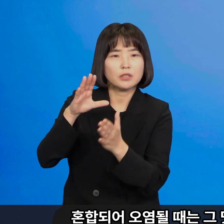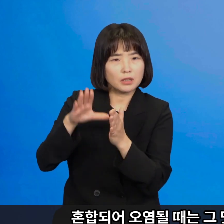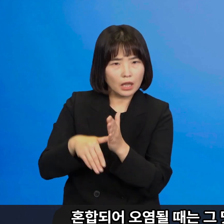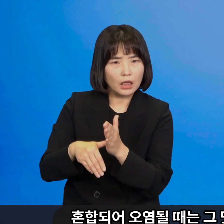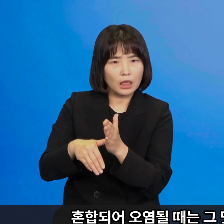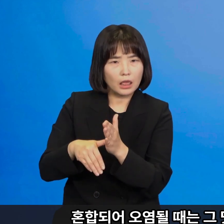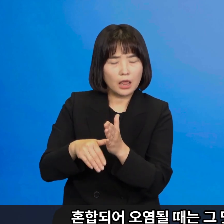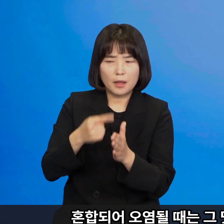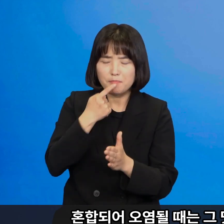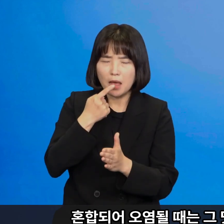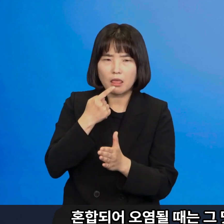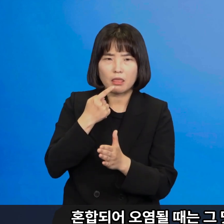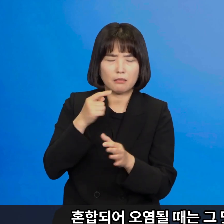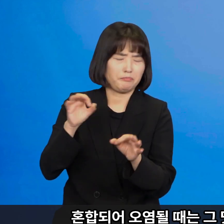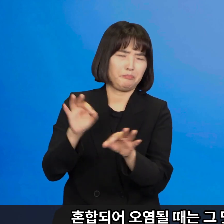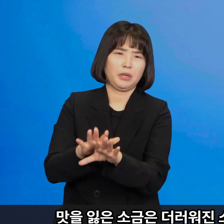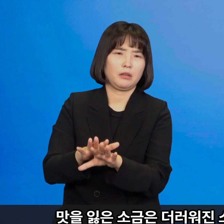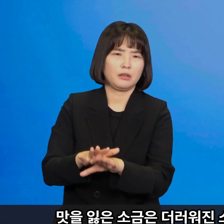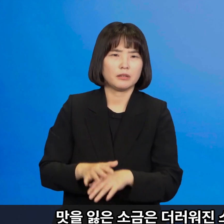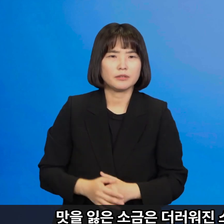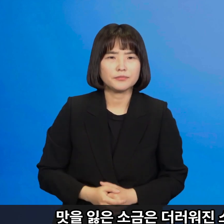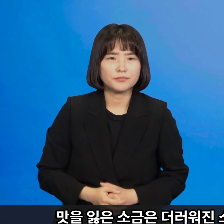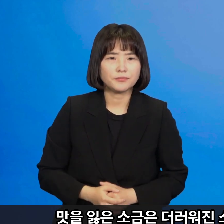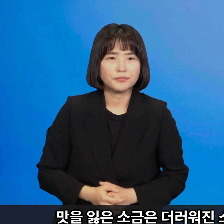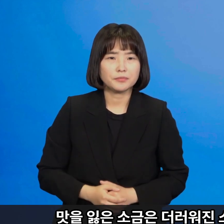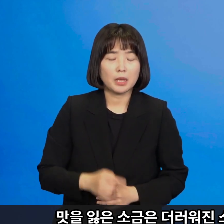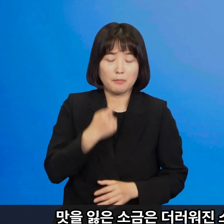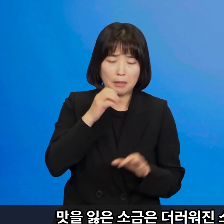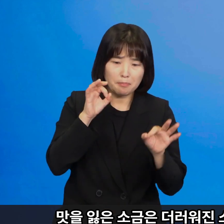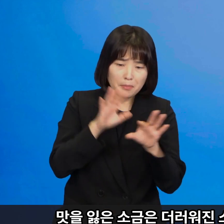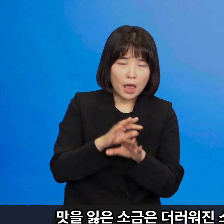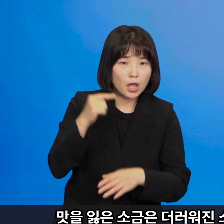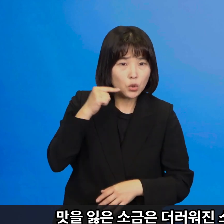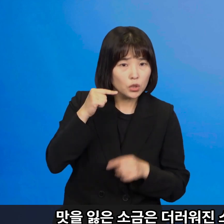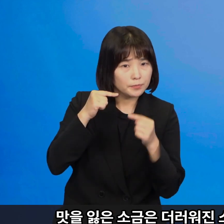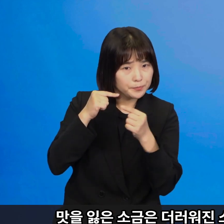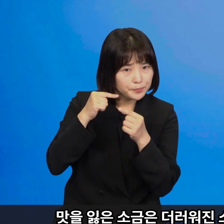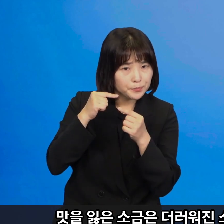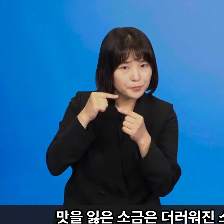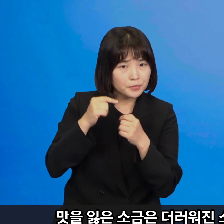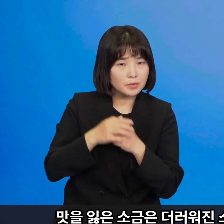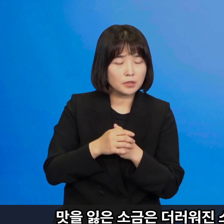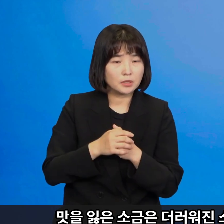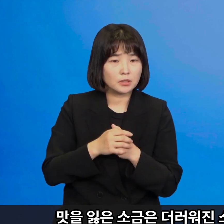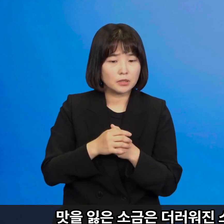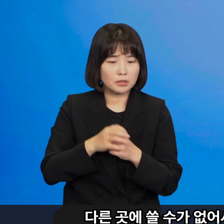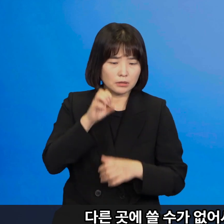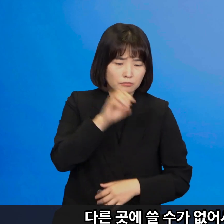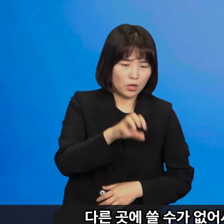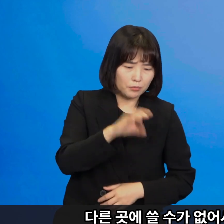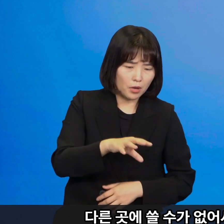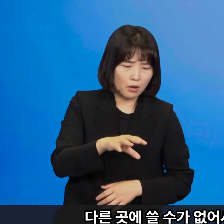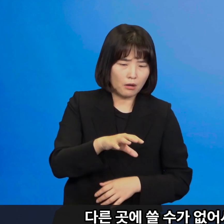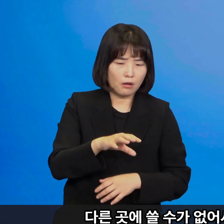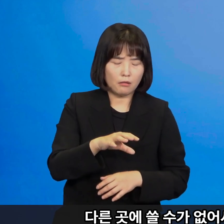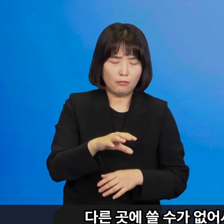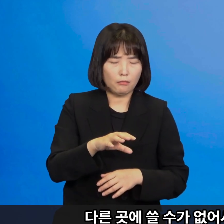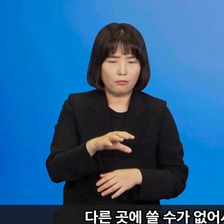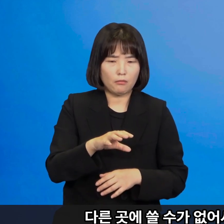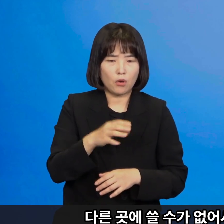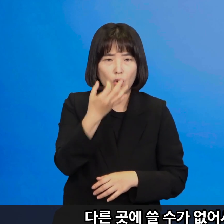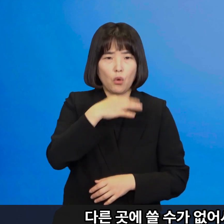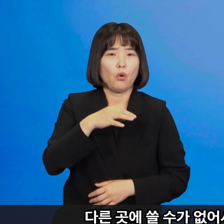맛을 잃어버리게 되는 거예요. 맛을 잃은 소금은, 더러워진 소금은 음식에 쓸 수가 없습니다. 다른 곳에 쓸 수가